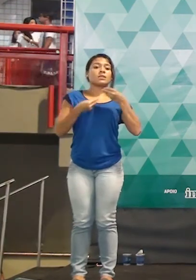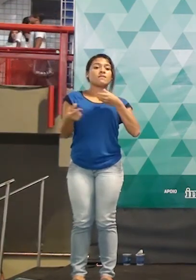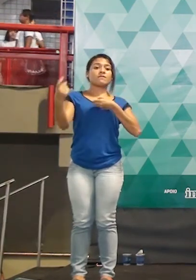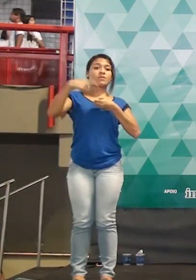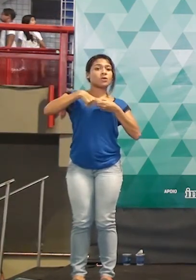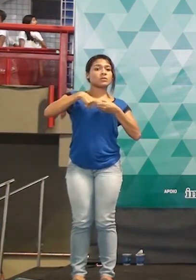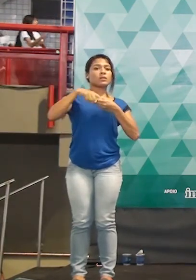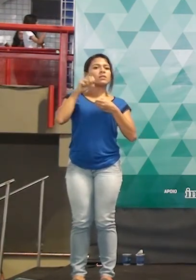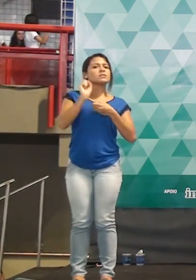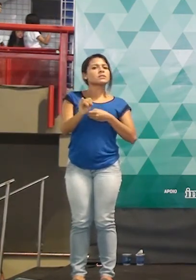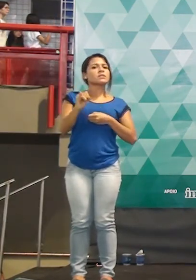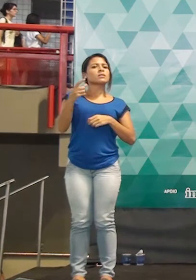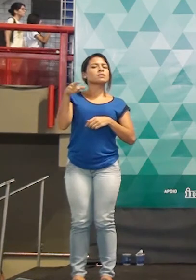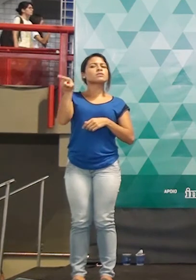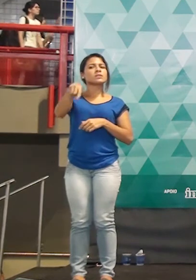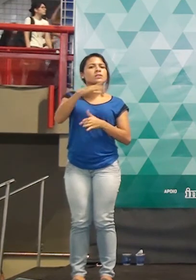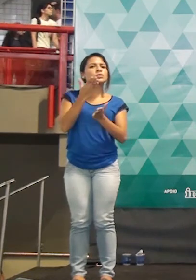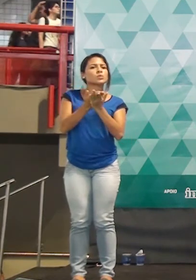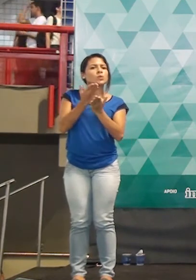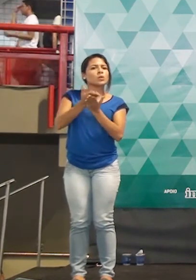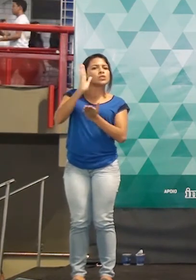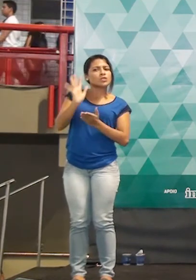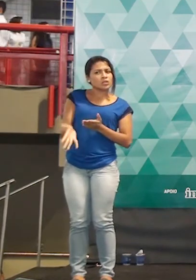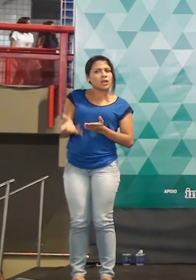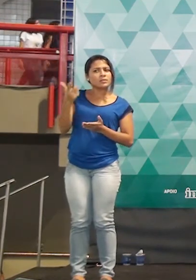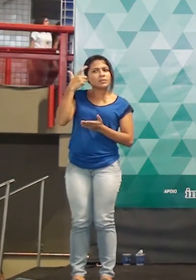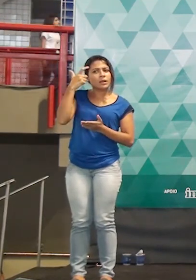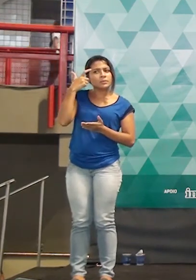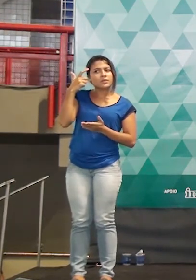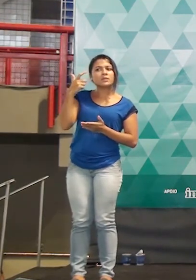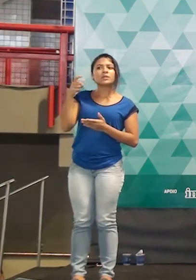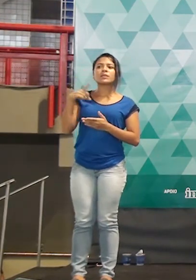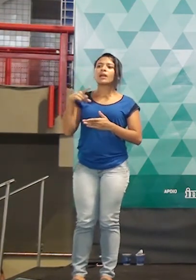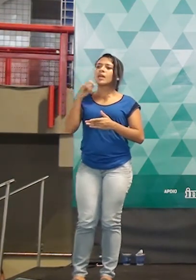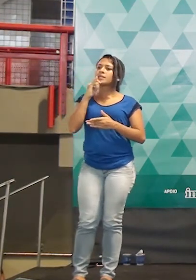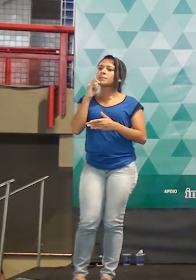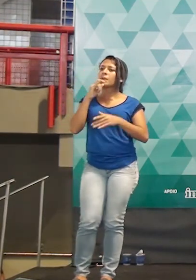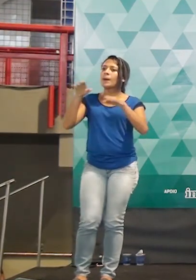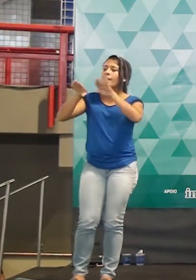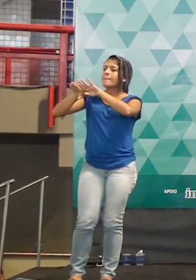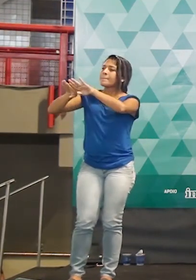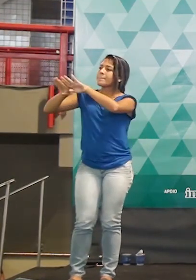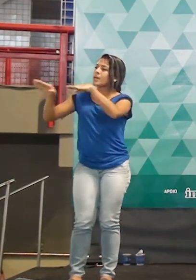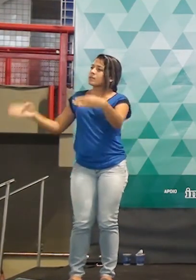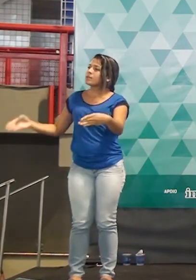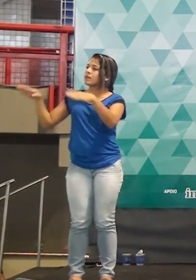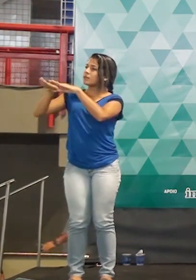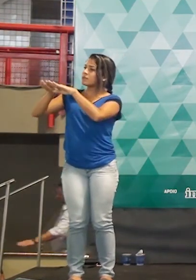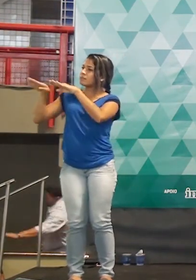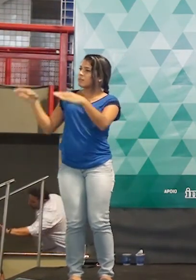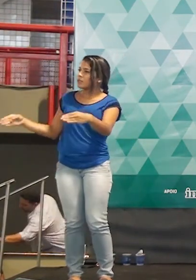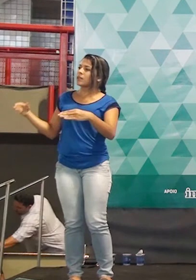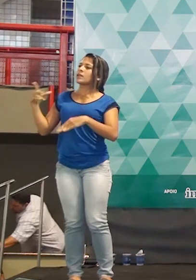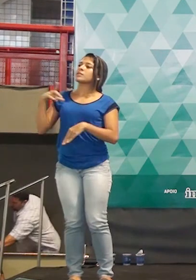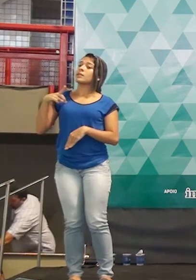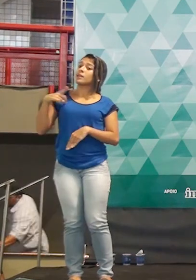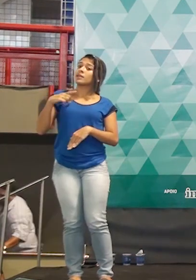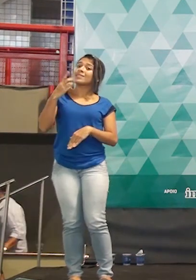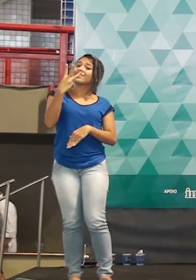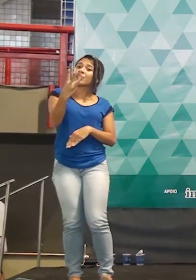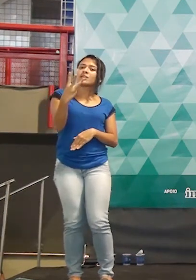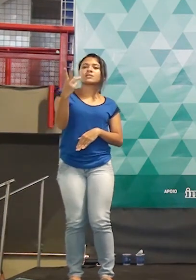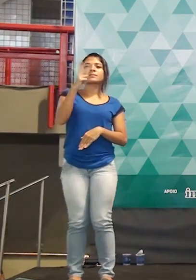Quem já estudou aqui sabe, fica umas mesas na lateral. E existem 3